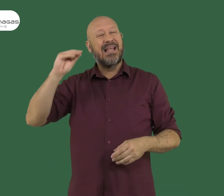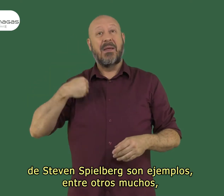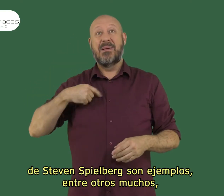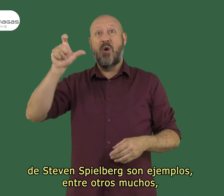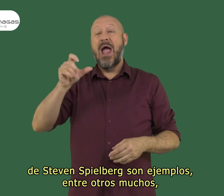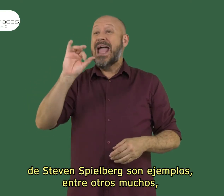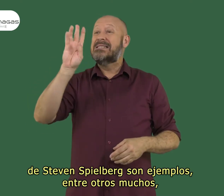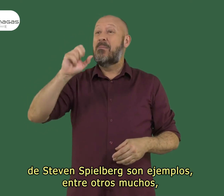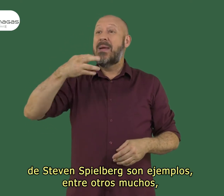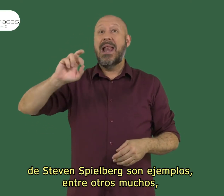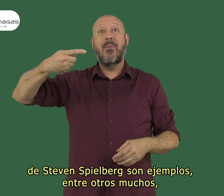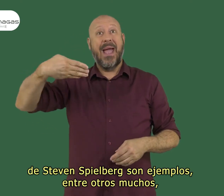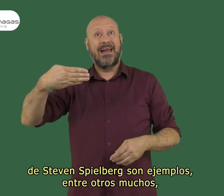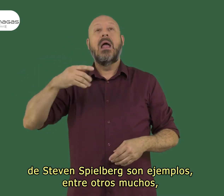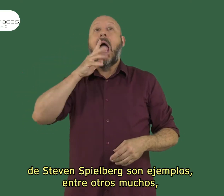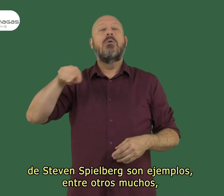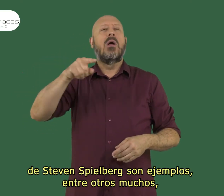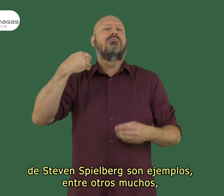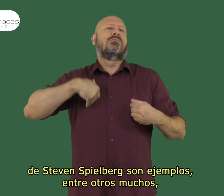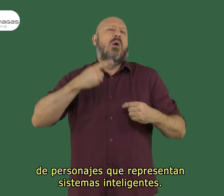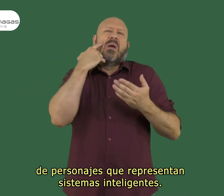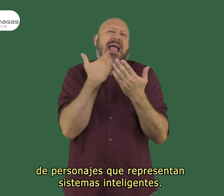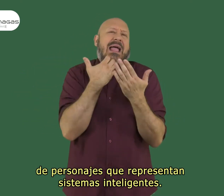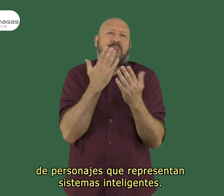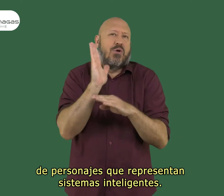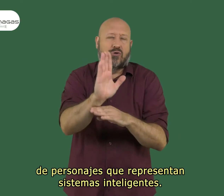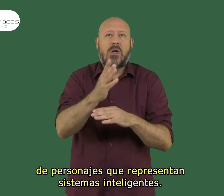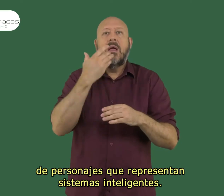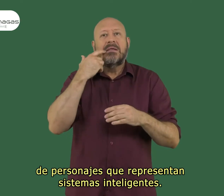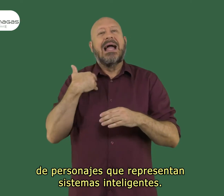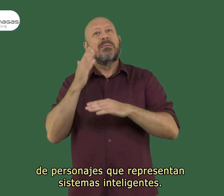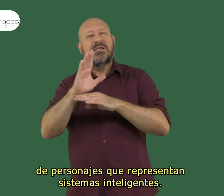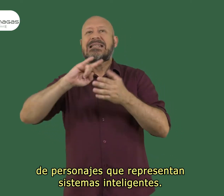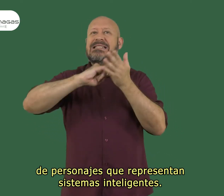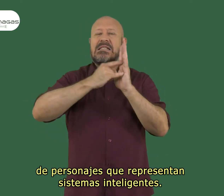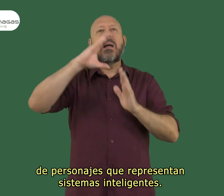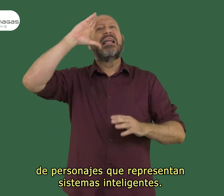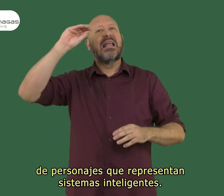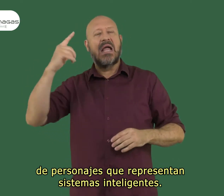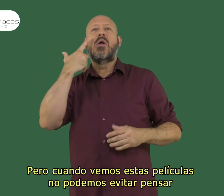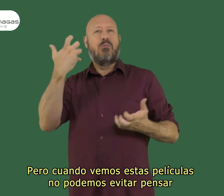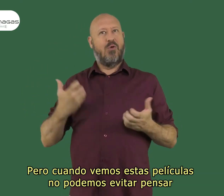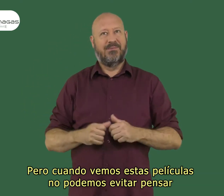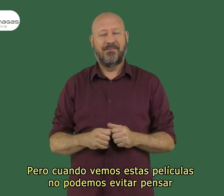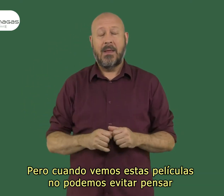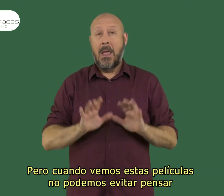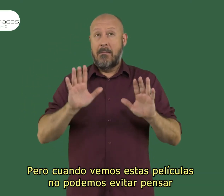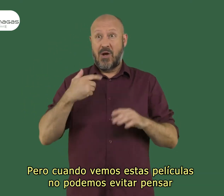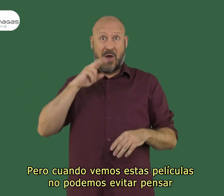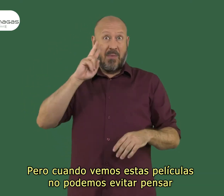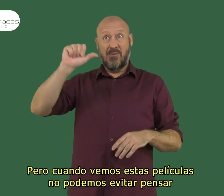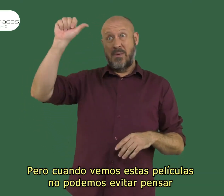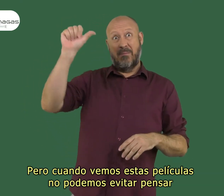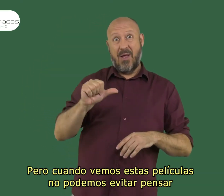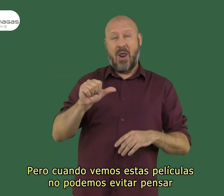de Steven Spielberg son ejemplos, entre otros muchos, de personajes que representan sistemas inteligentes. Pero cuando vemos